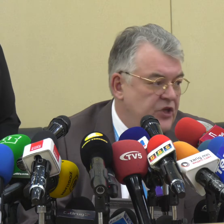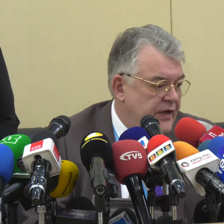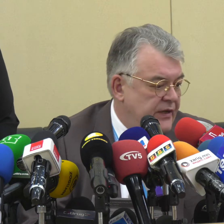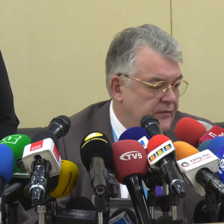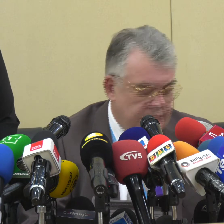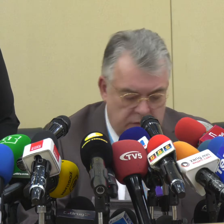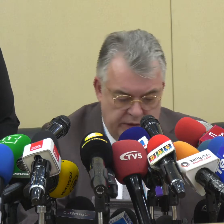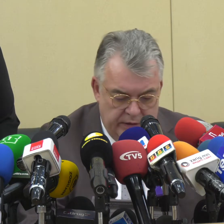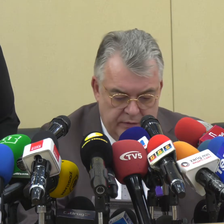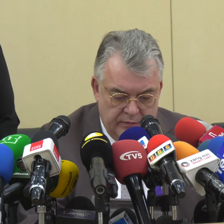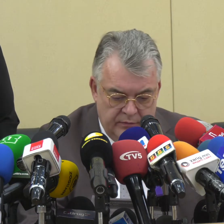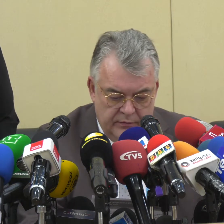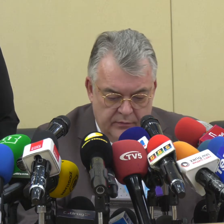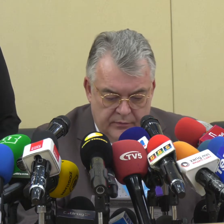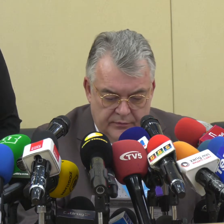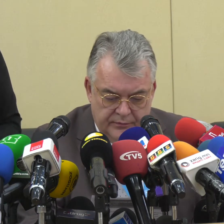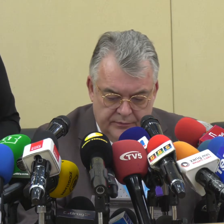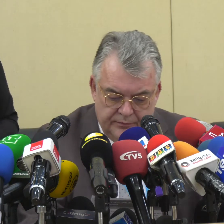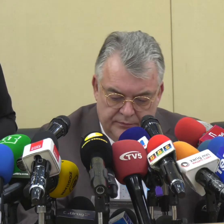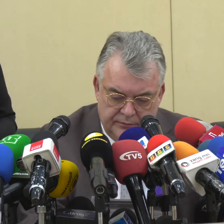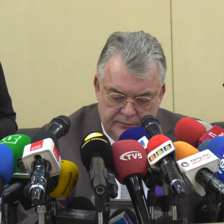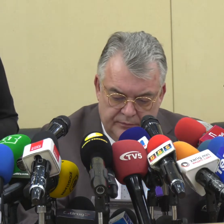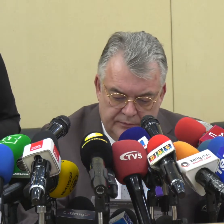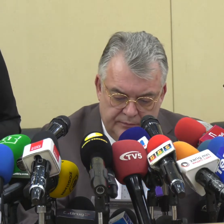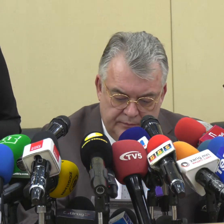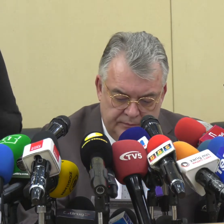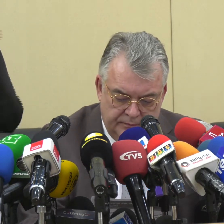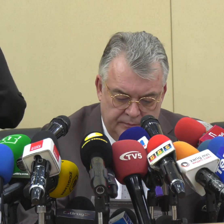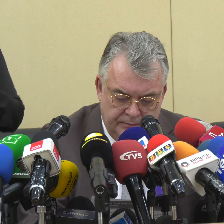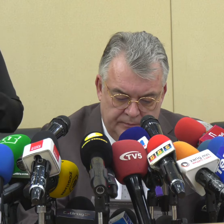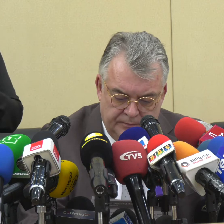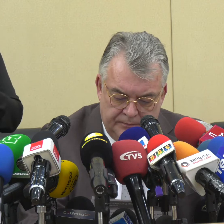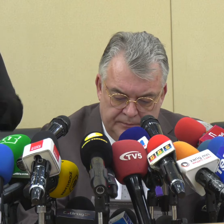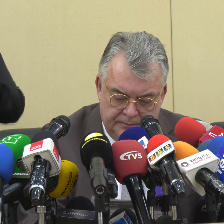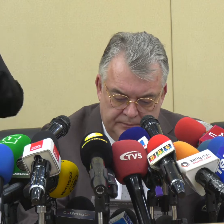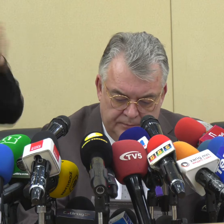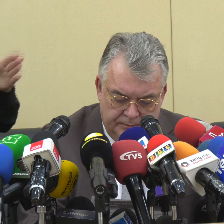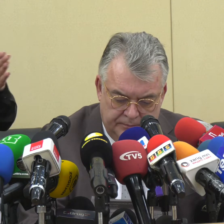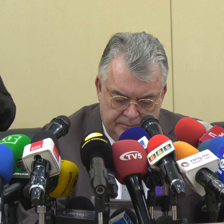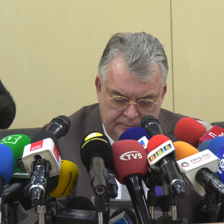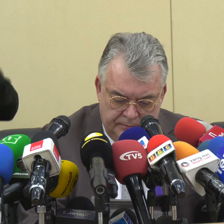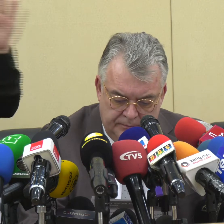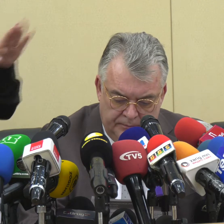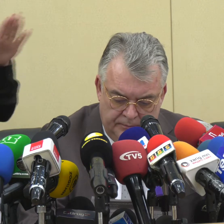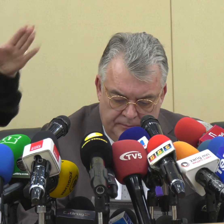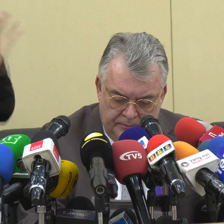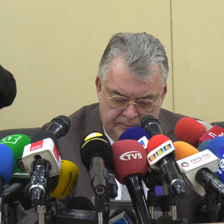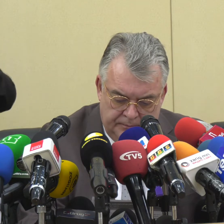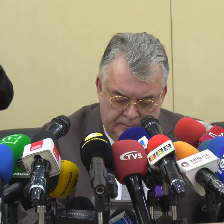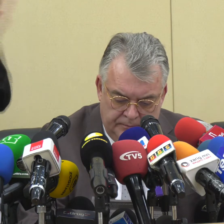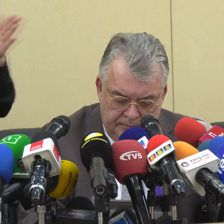the China. За өнгөрсөн хугацаа одоо энэ сарын хугацаанд олон